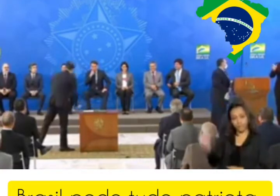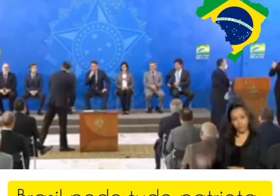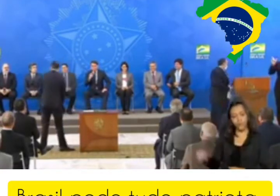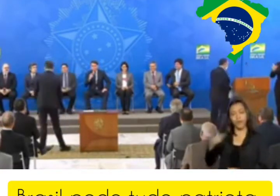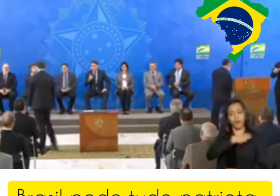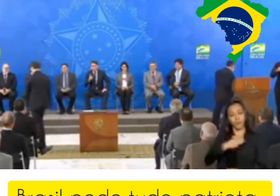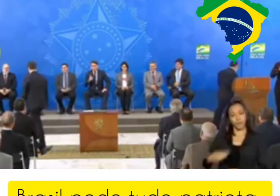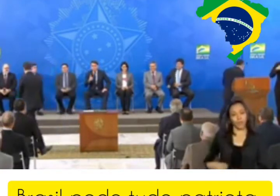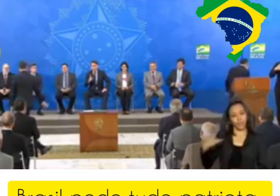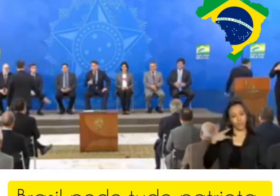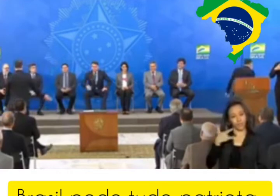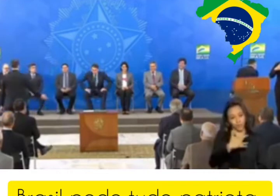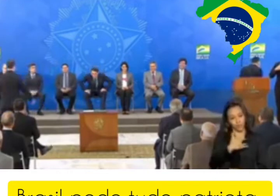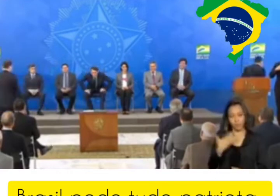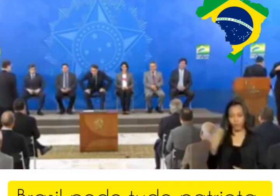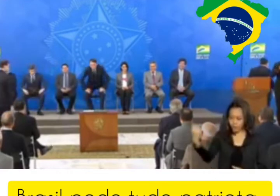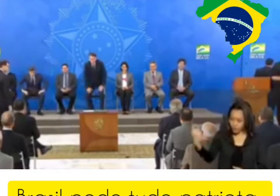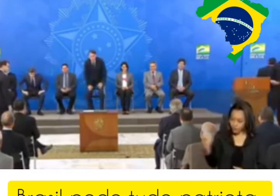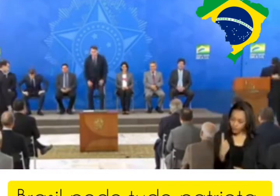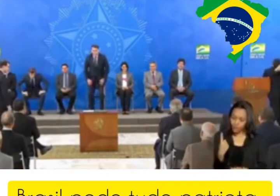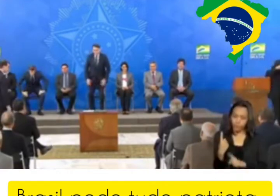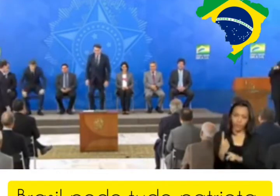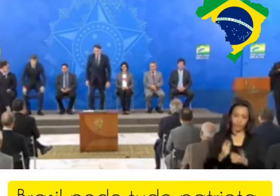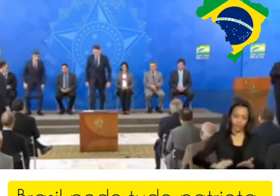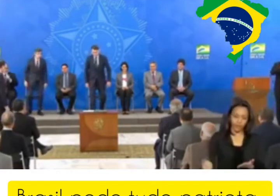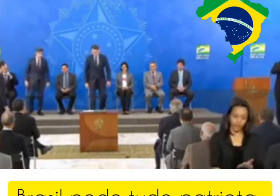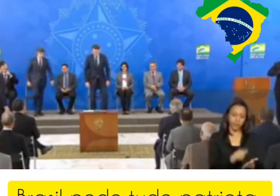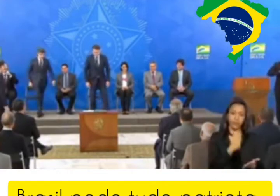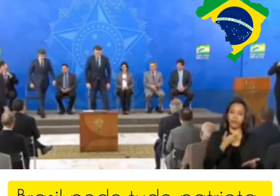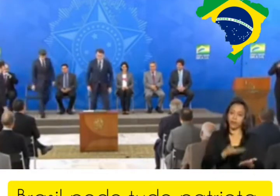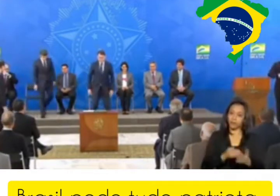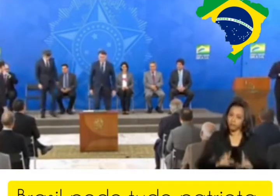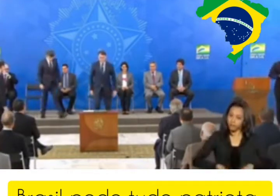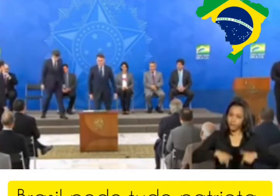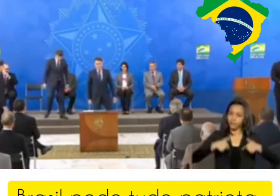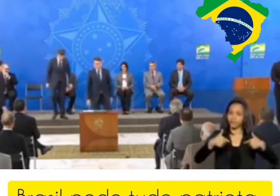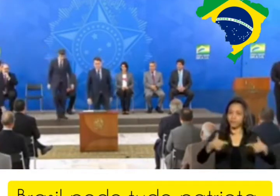Saúde, Nelson Teich, a assinar o seu termo de posse.